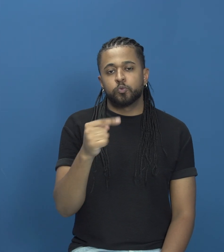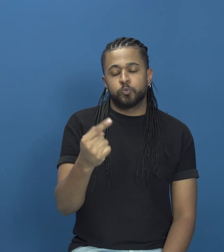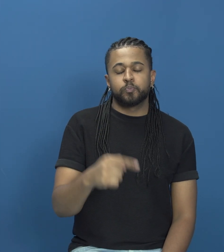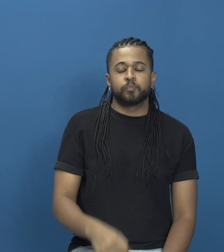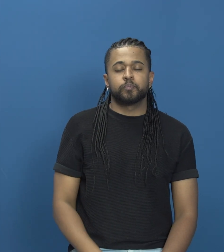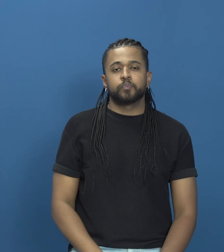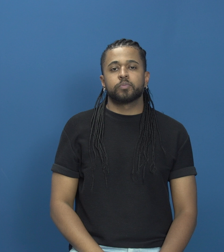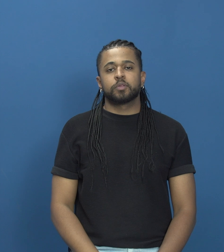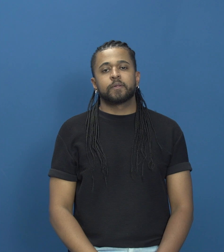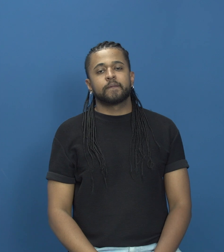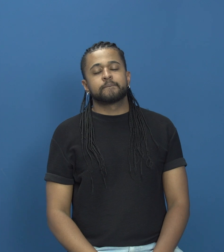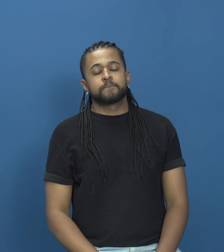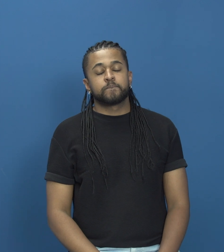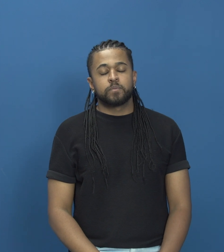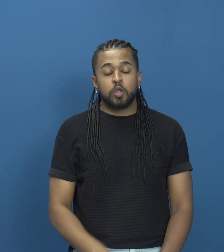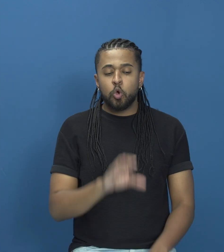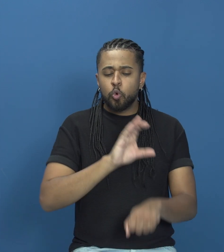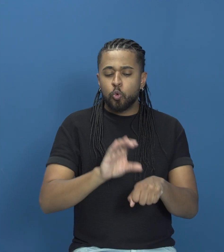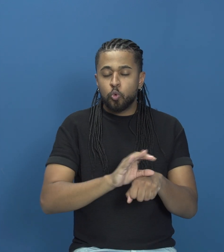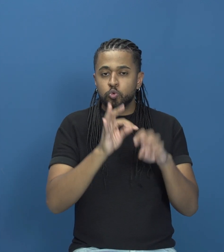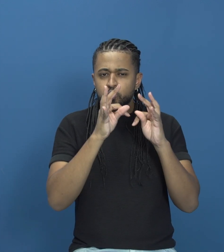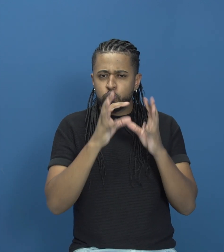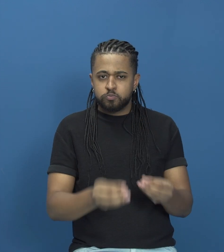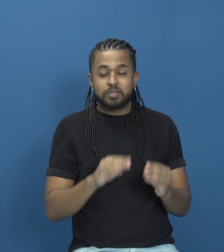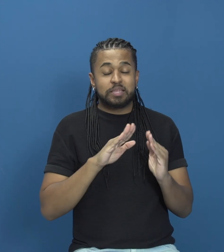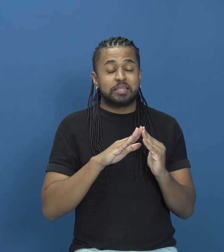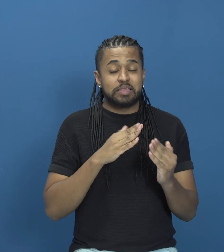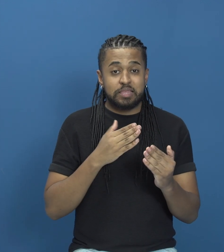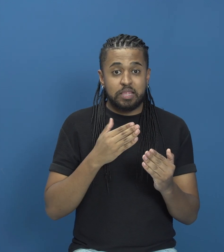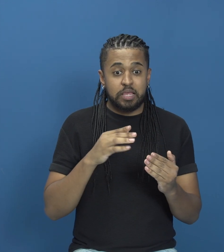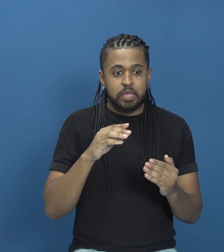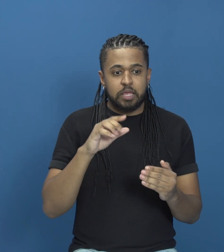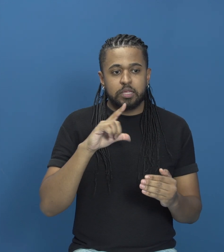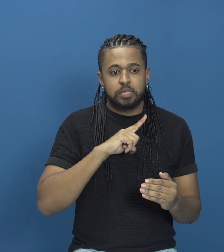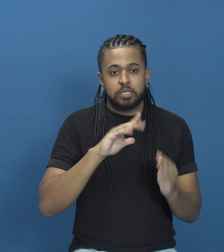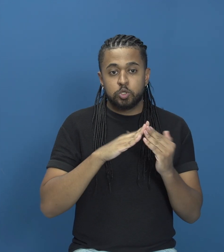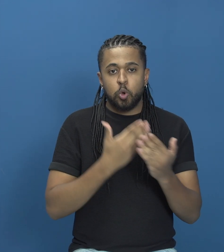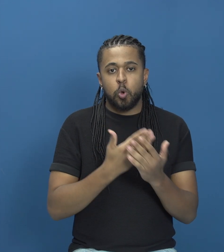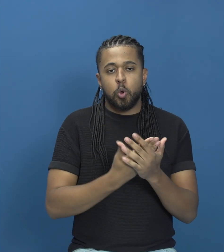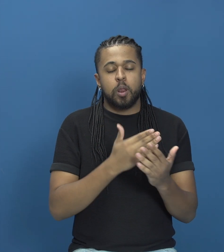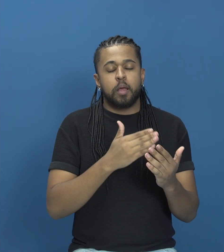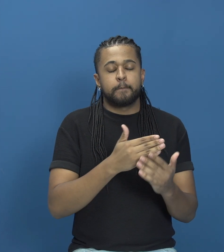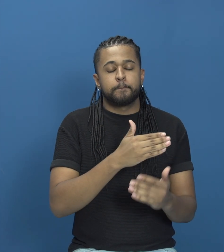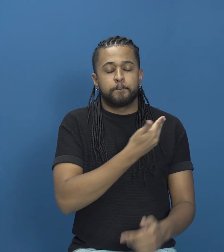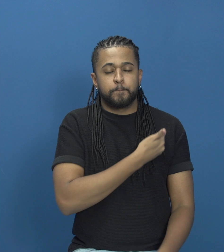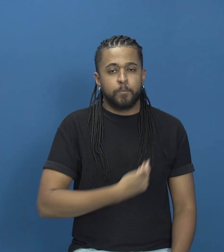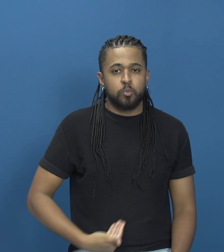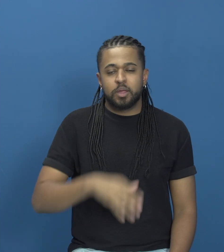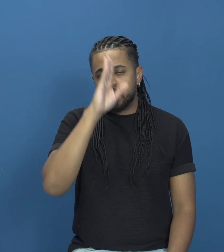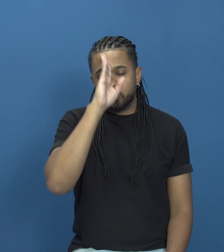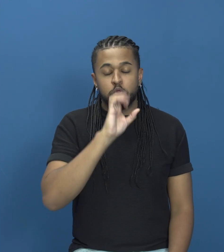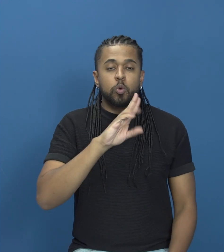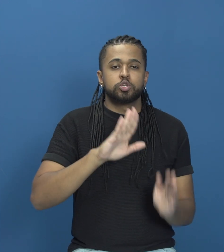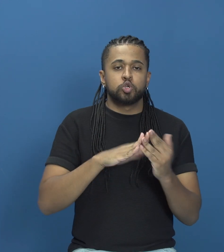11.11.1.1. A condição do curso integral do candidato da candidata em escola pública e gratuita, ou